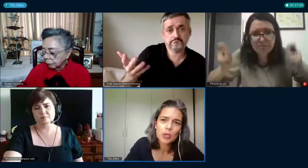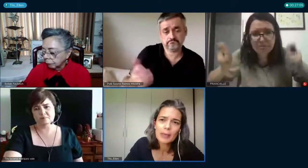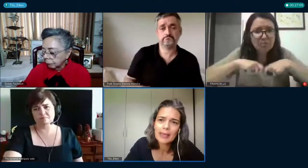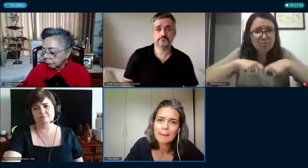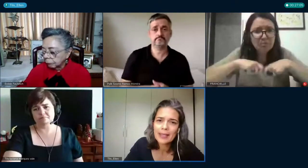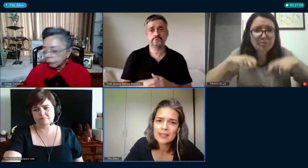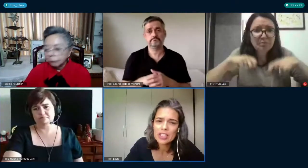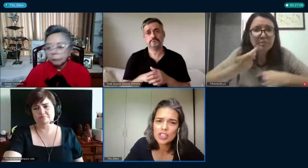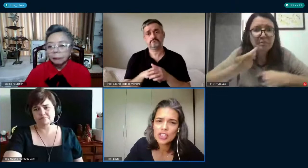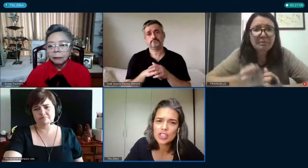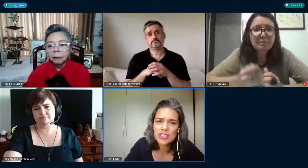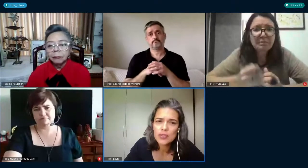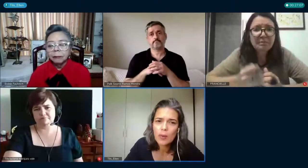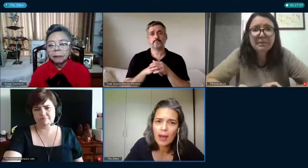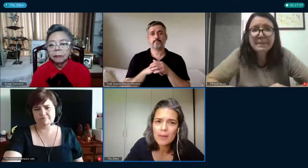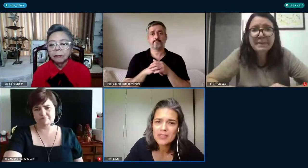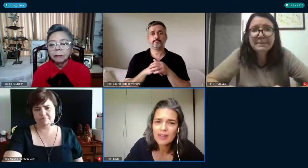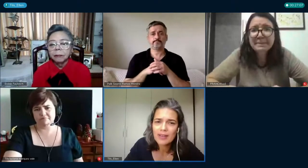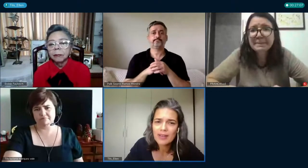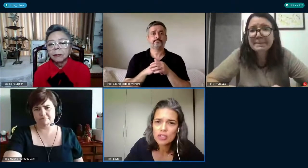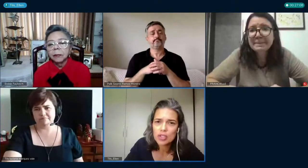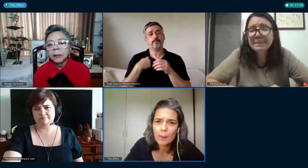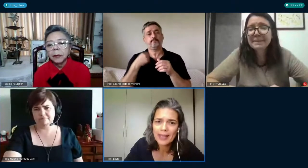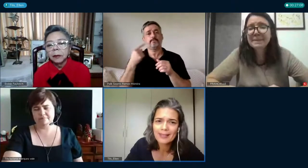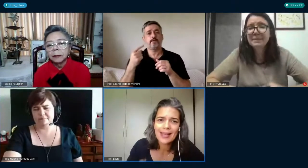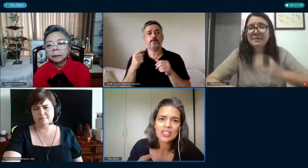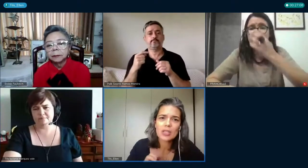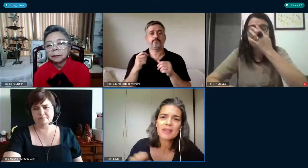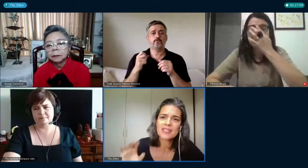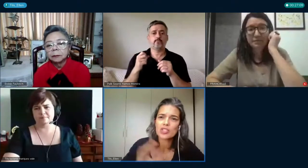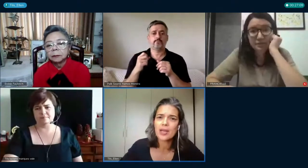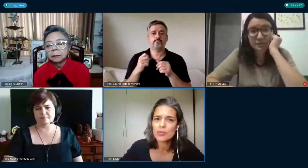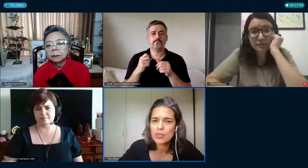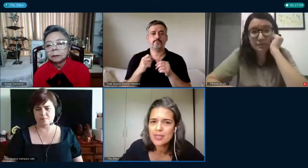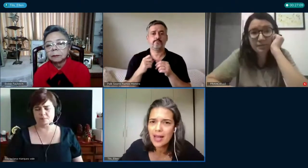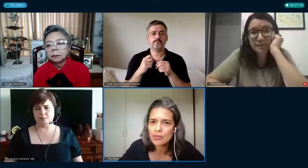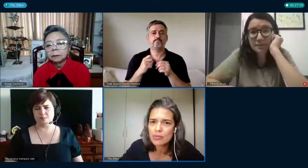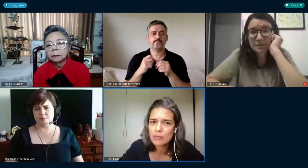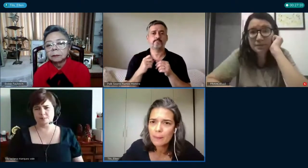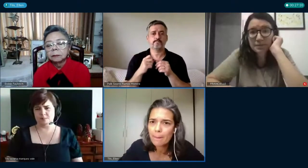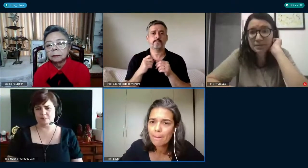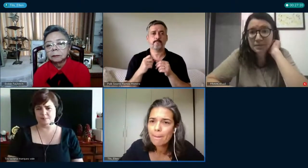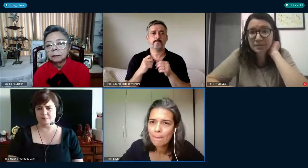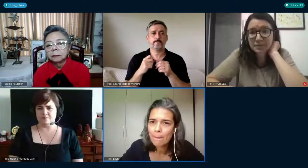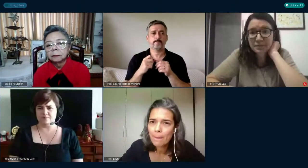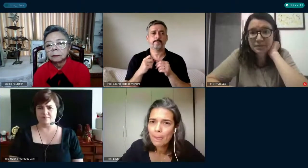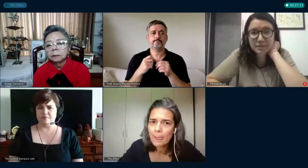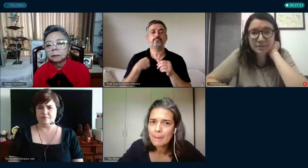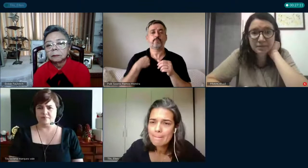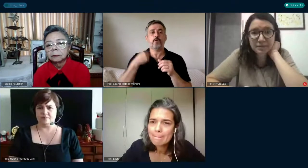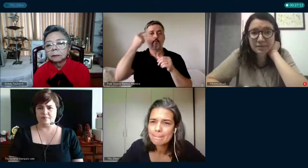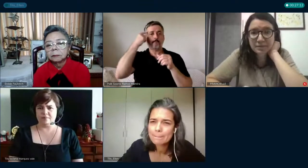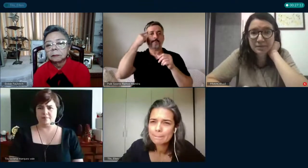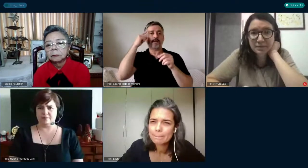Então, eu imagino que uma tabela seja mais visual, mais fácil de compreender, de ter uma visão geral dos seus dados.